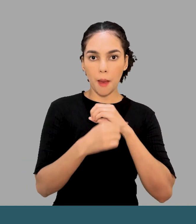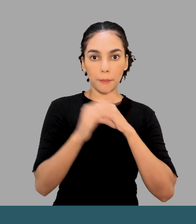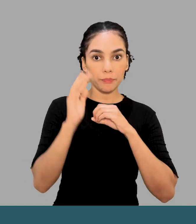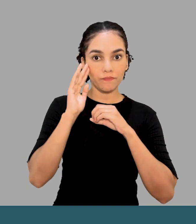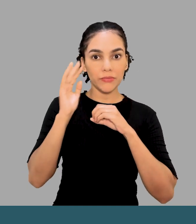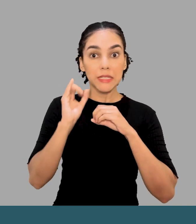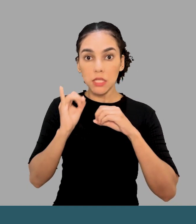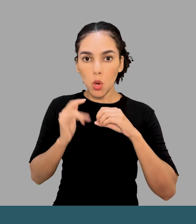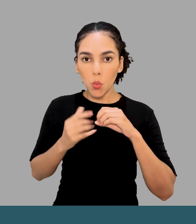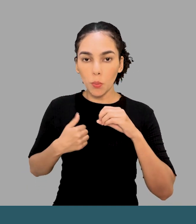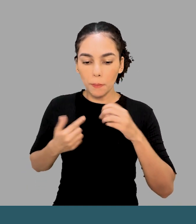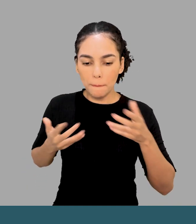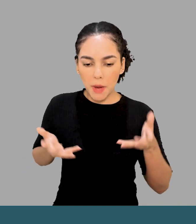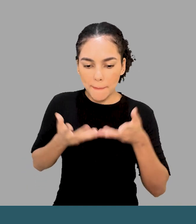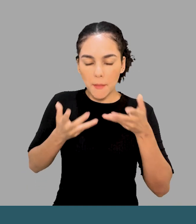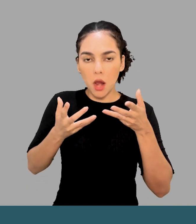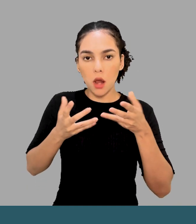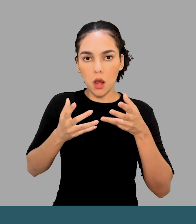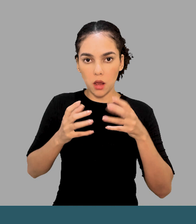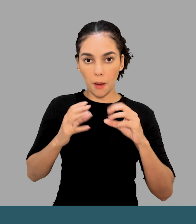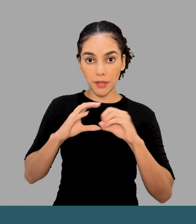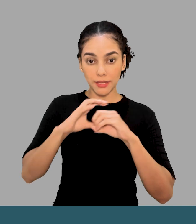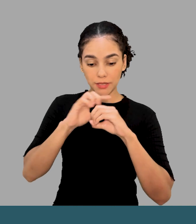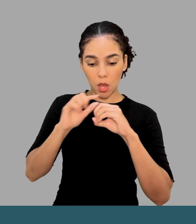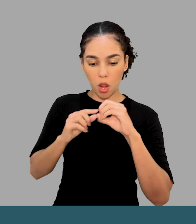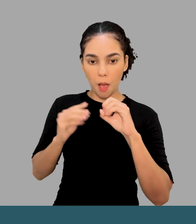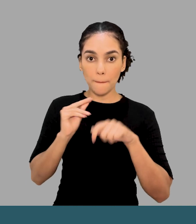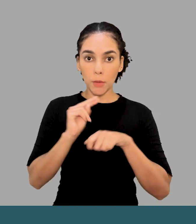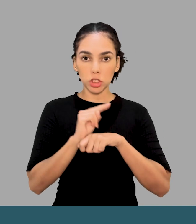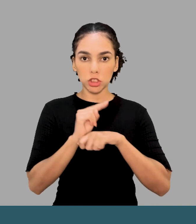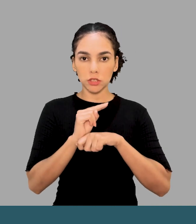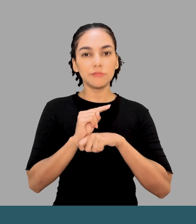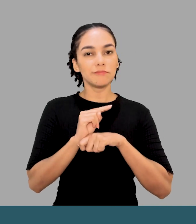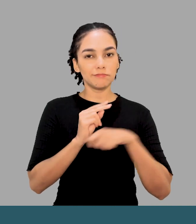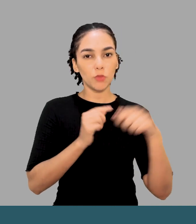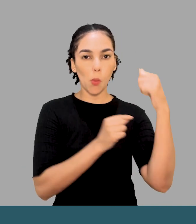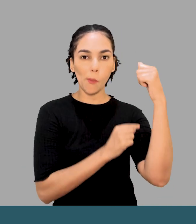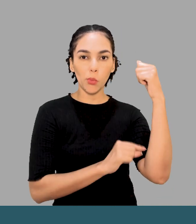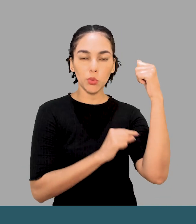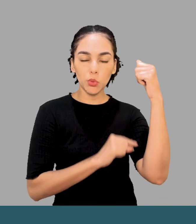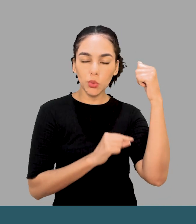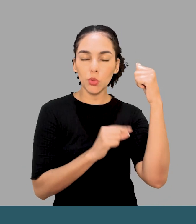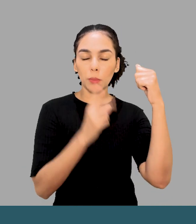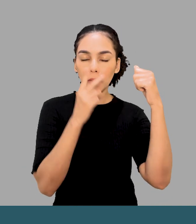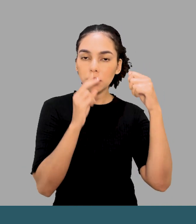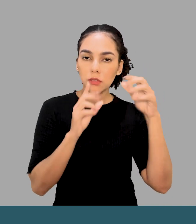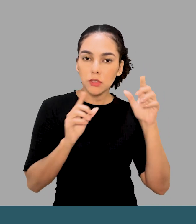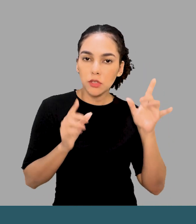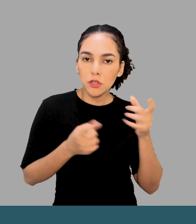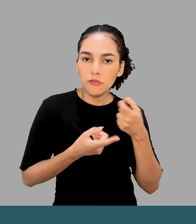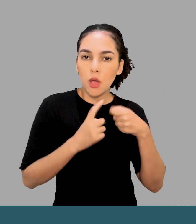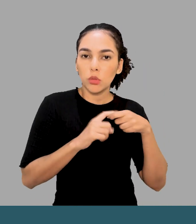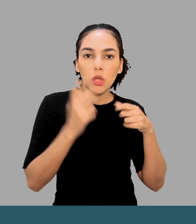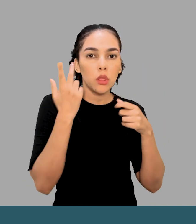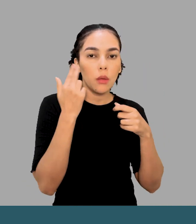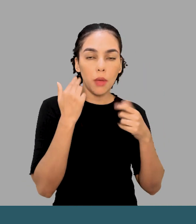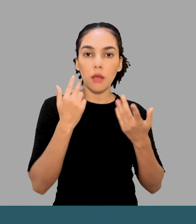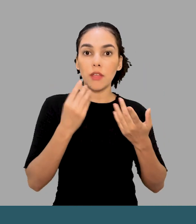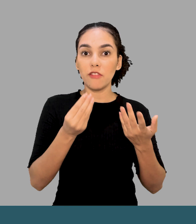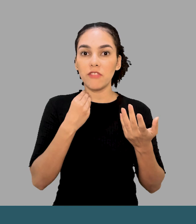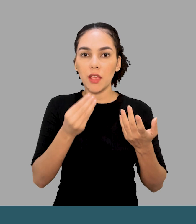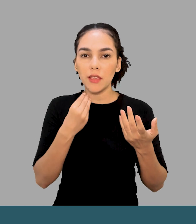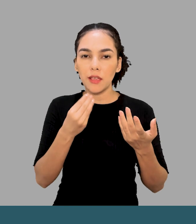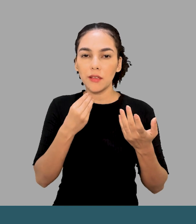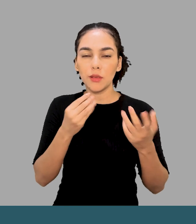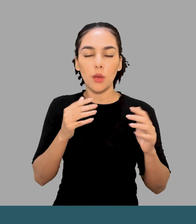uma forma que ela seja ativada e protegida, o músculo será regenerado e a fraqueza seria diminuída, ela seria controlada.